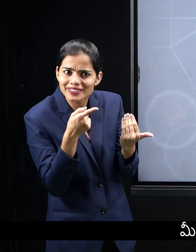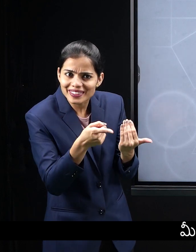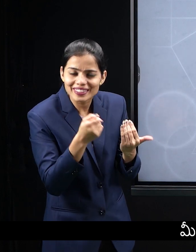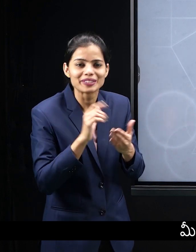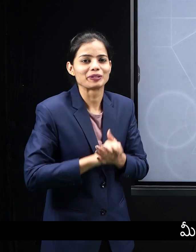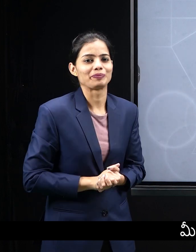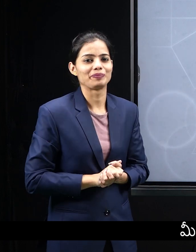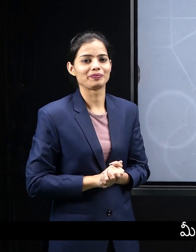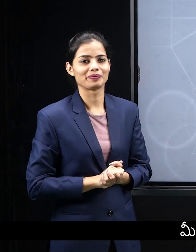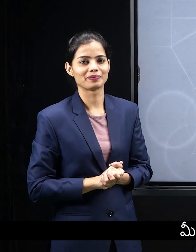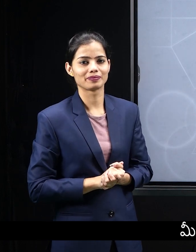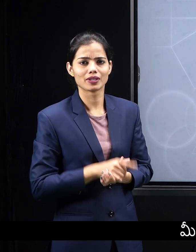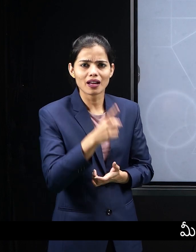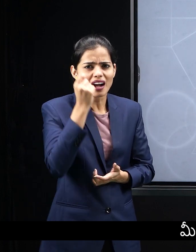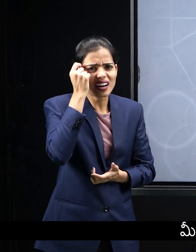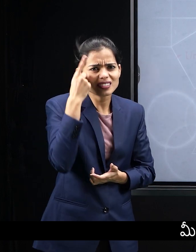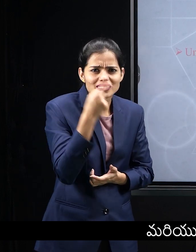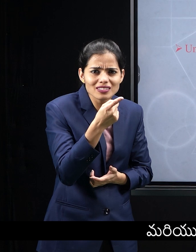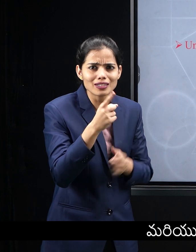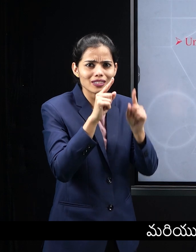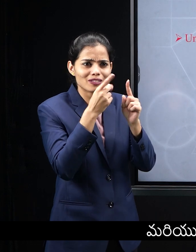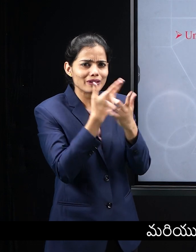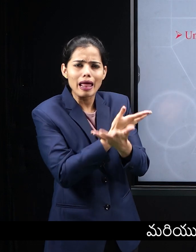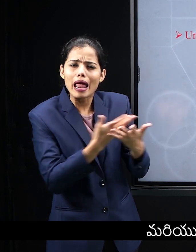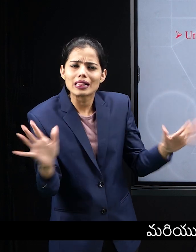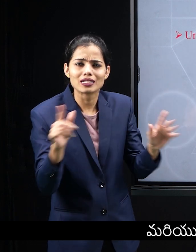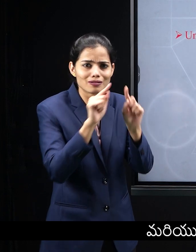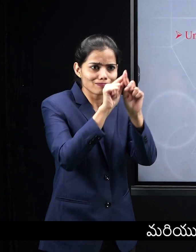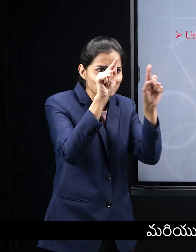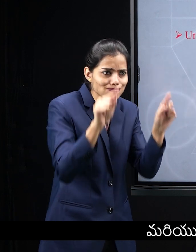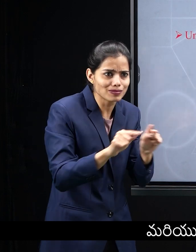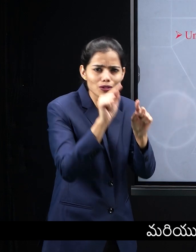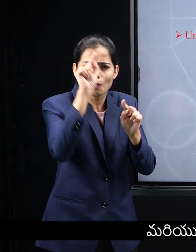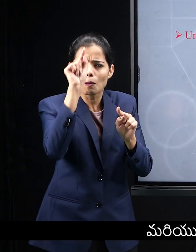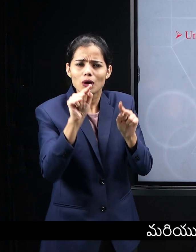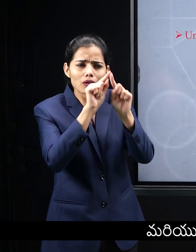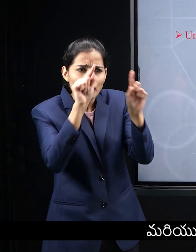మీరు చతుర్భుజాల లక్షణాలు మరియు లక్షణాలను అర్థం చేసుకోగలరు.